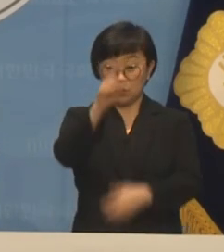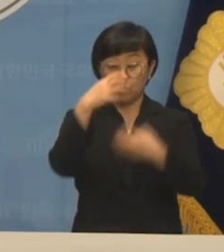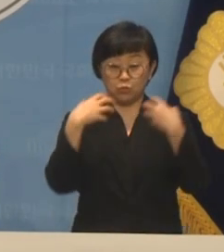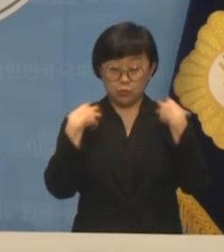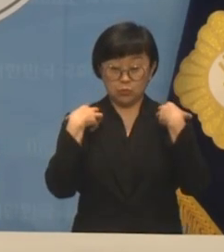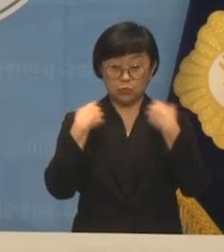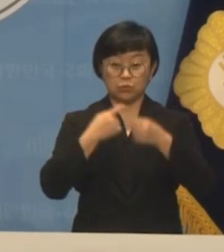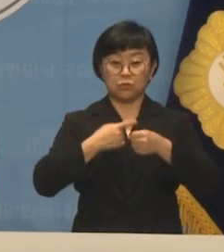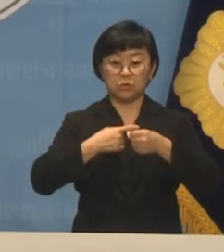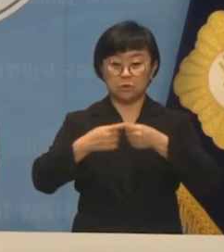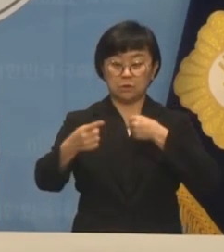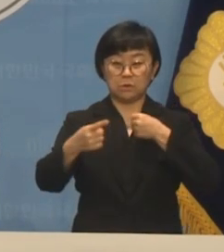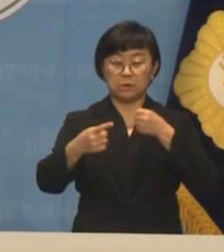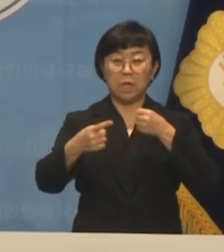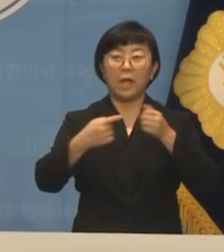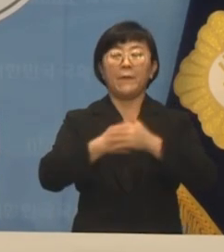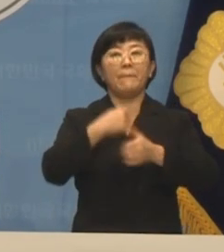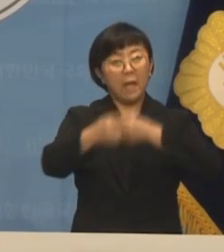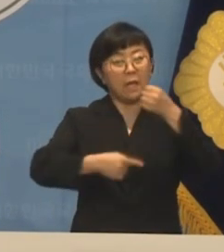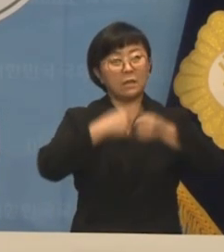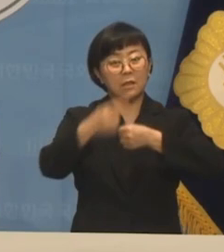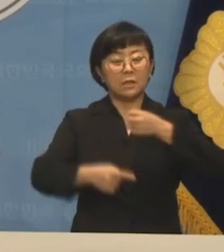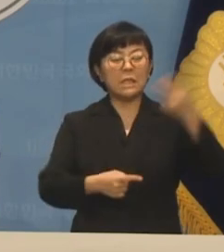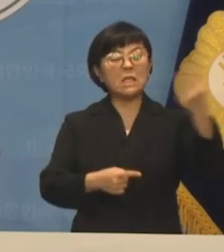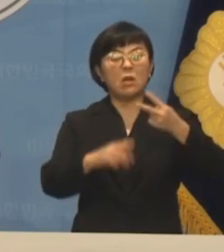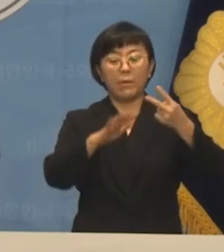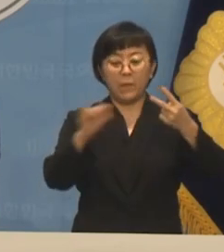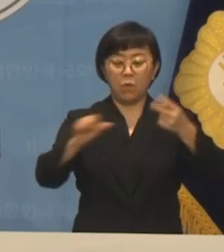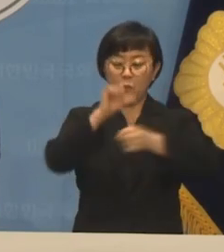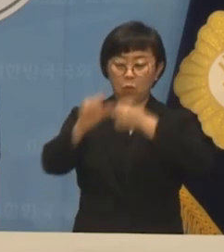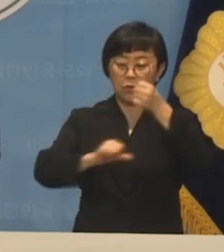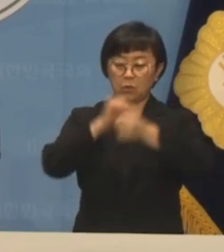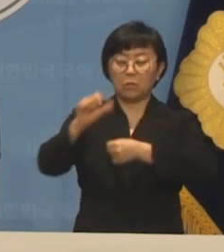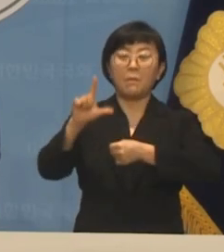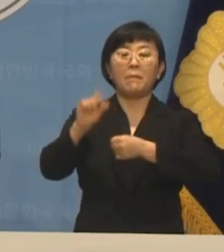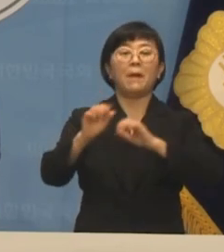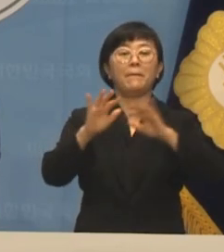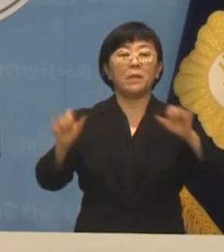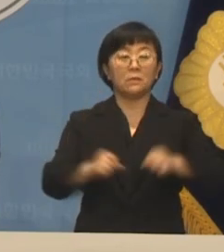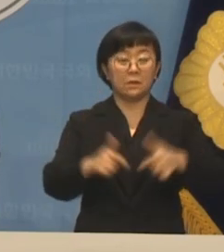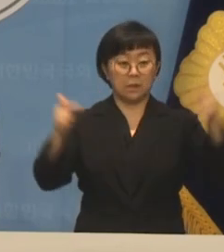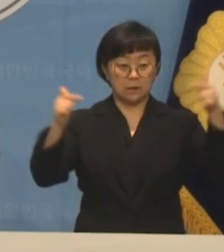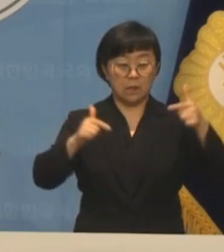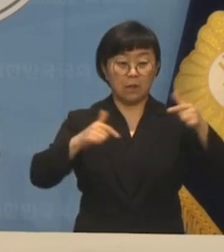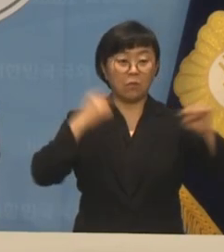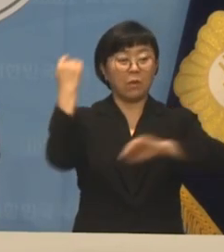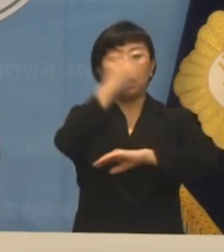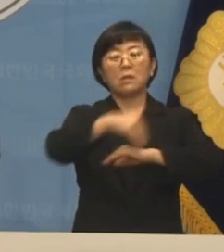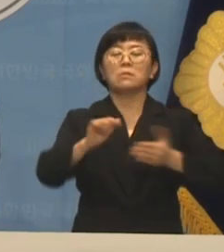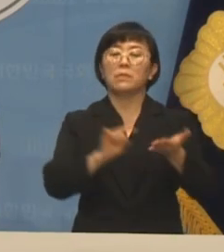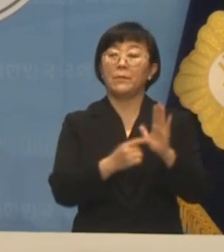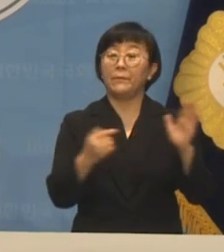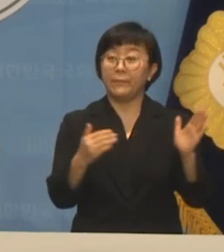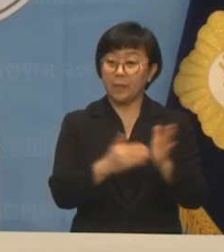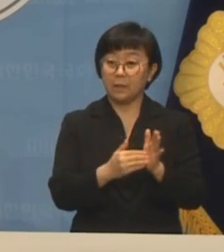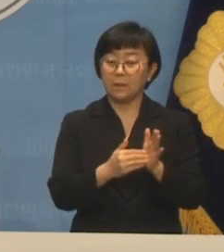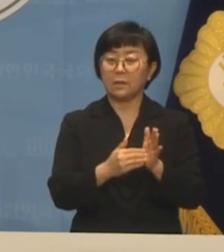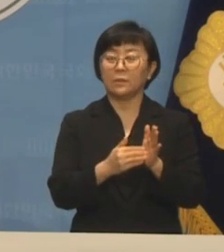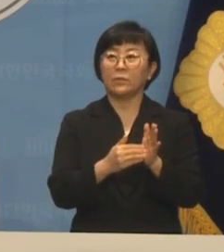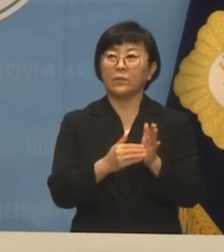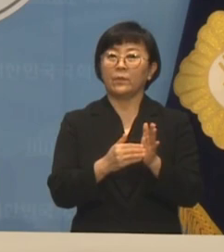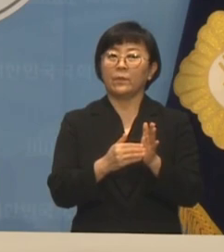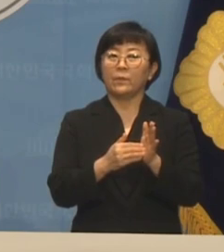정부는 매년 2,000명씩 5년에 걸쳐서 10,000명을 늘리겠다고 하는 정책을 발표했으며 이에